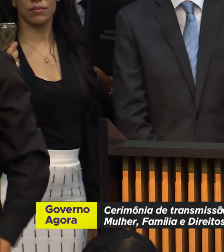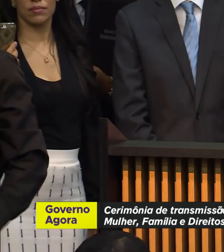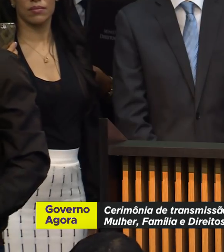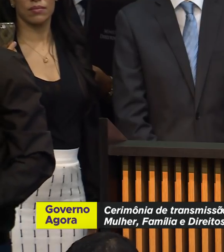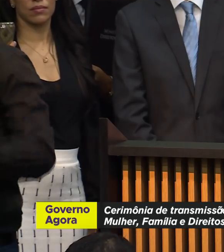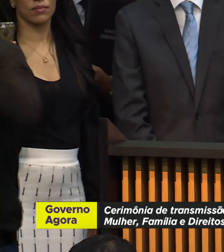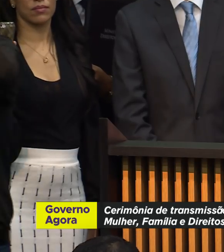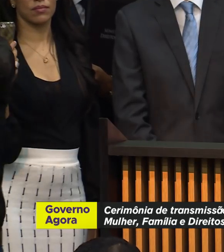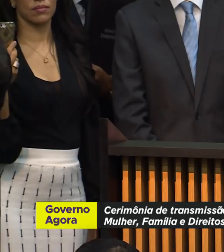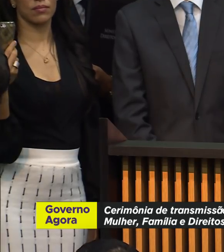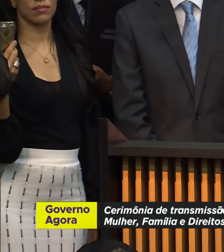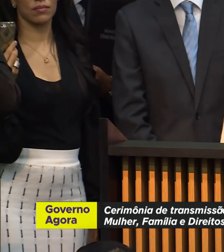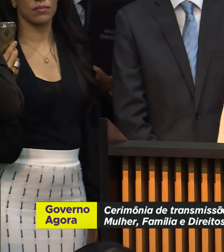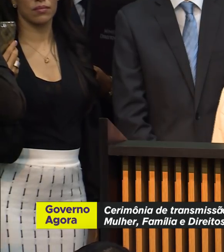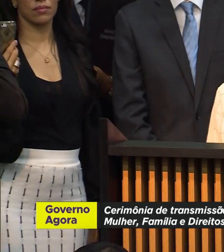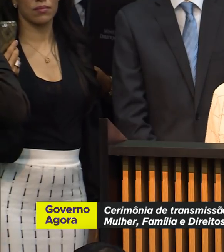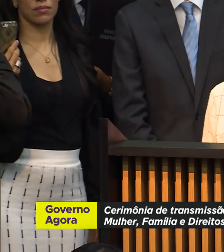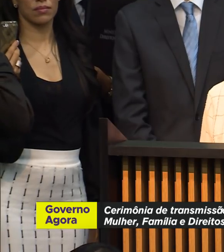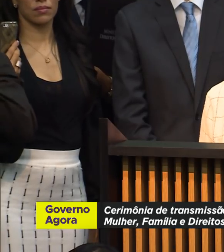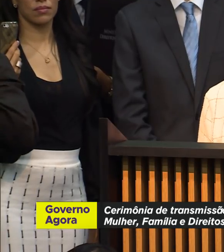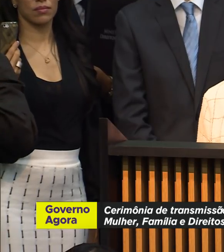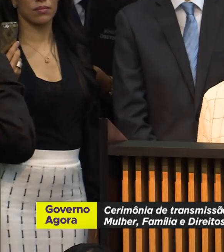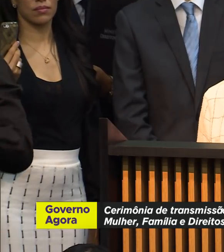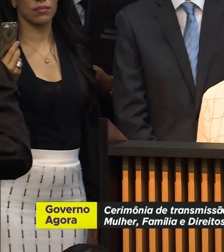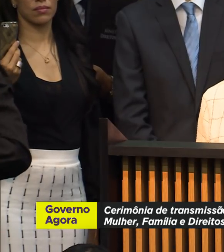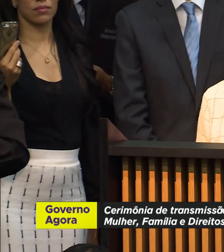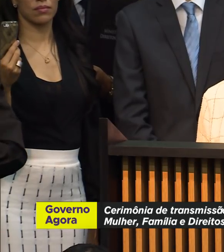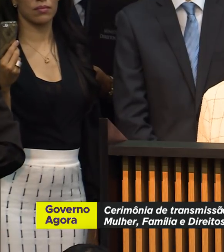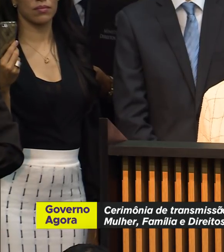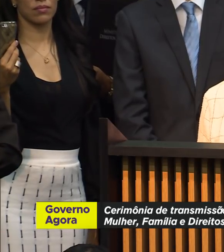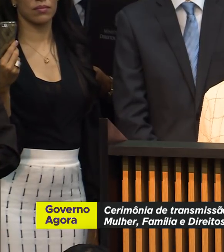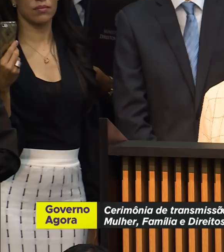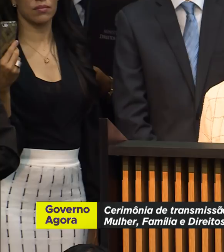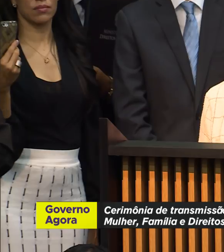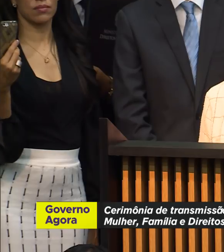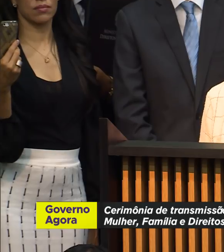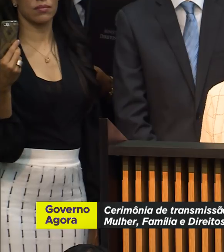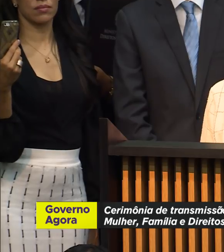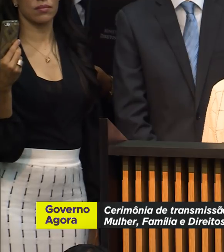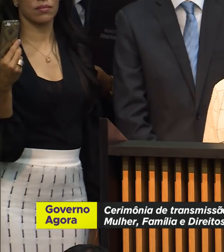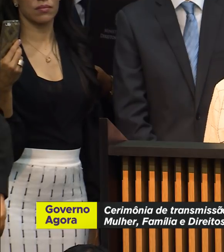o assunto para o debate. Foi quem irresponsavelmente nos acusou de sequestradores.